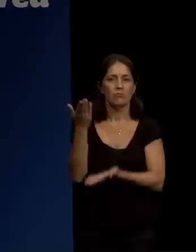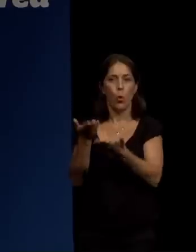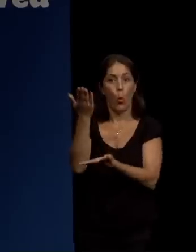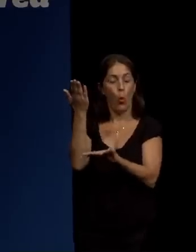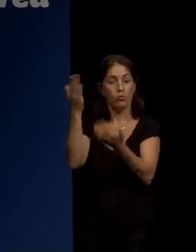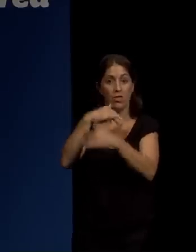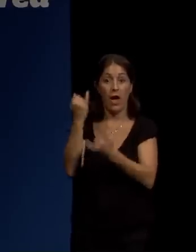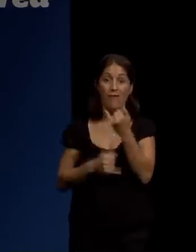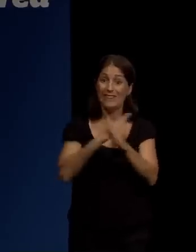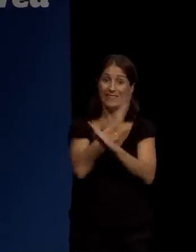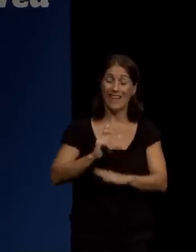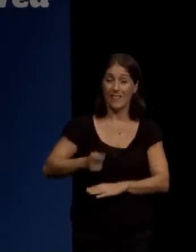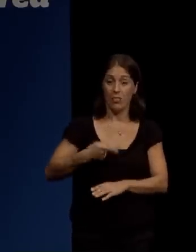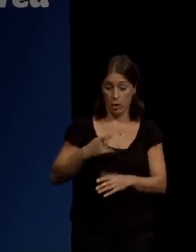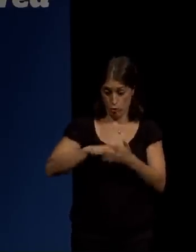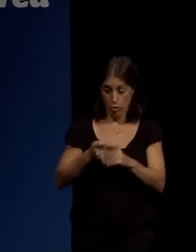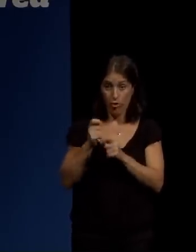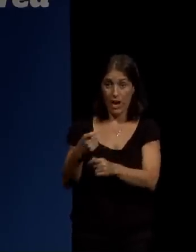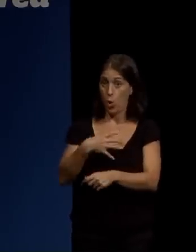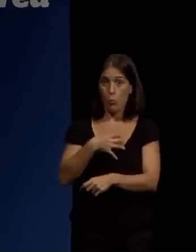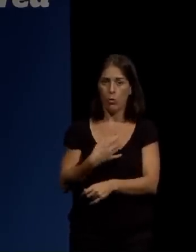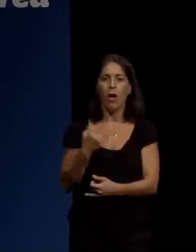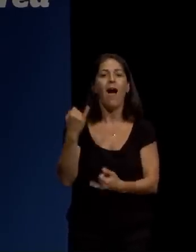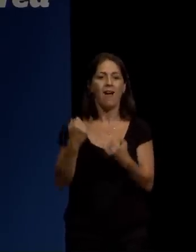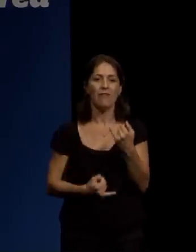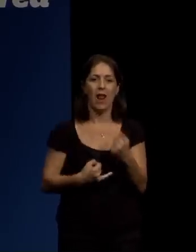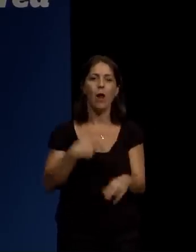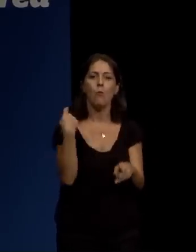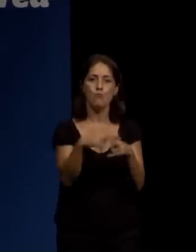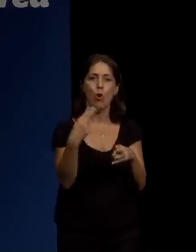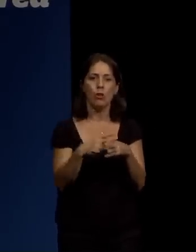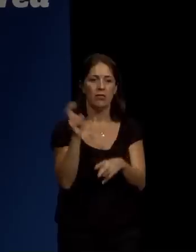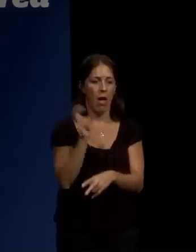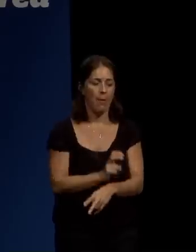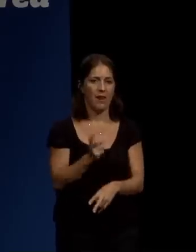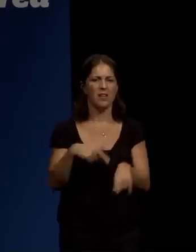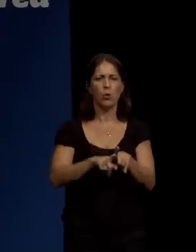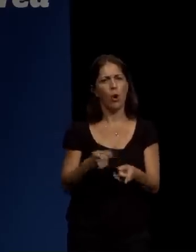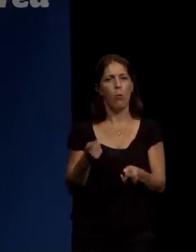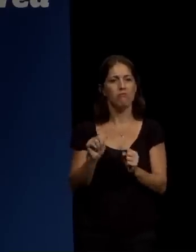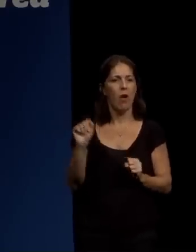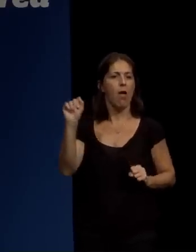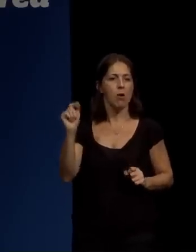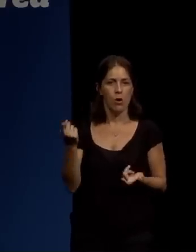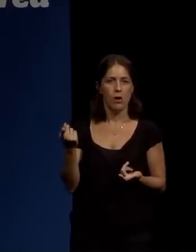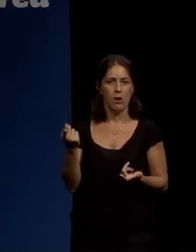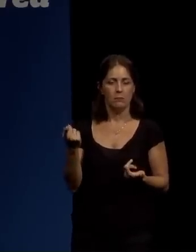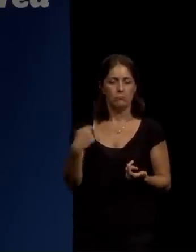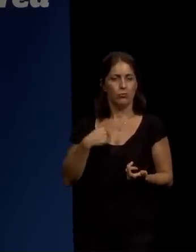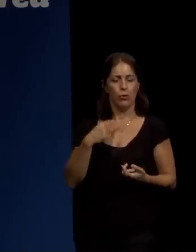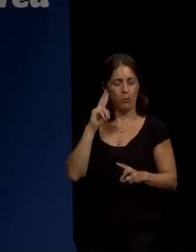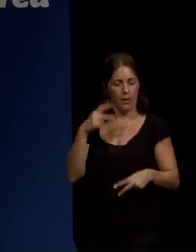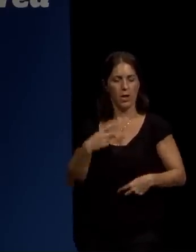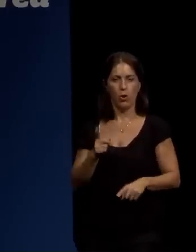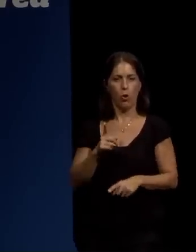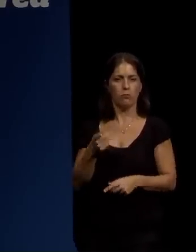sentencia, había que vir a política para cambiálo. Pero isto non é un xesto heroico, isto non é un xesto